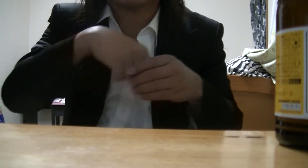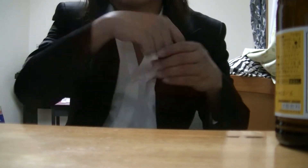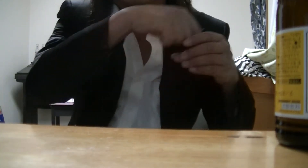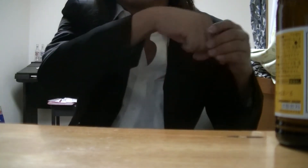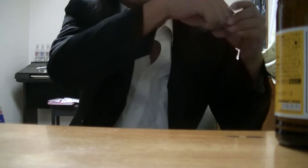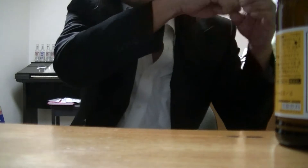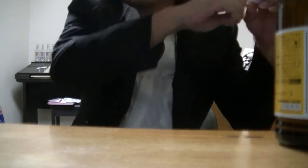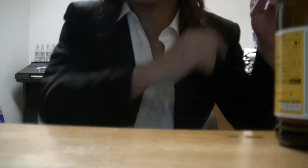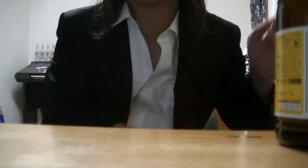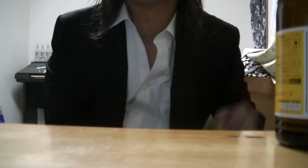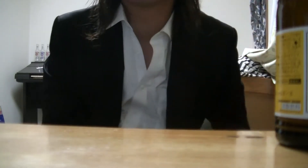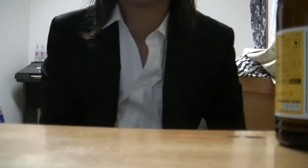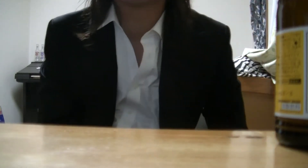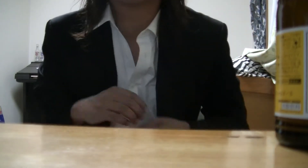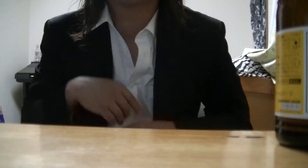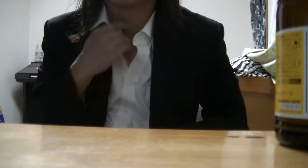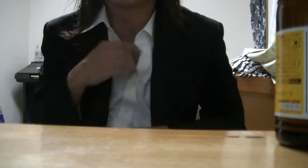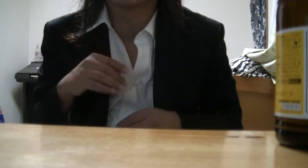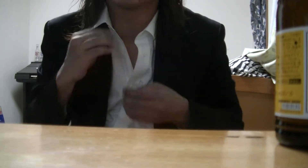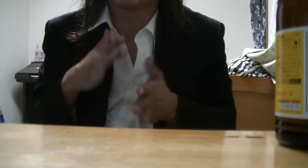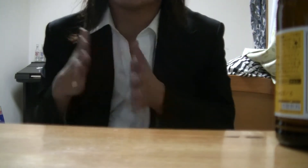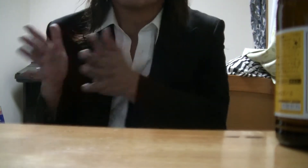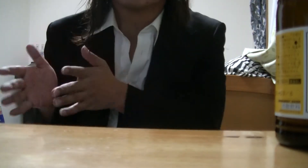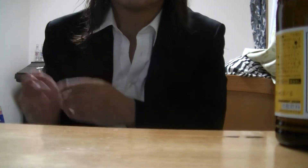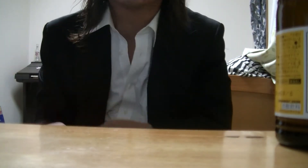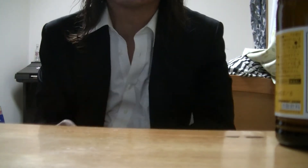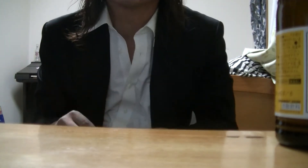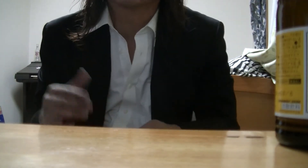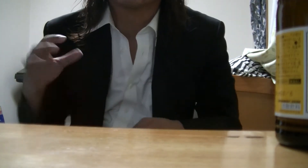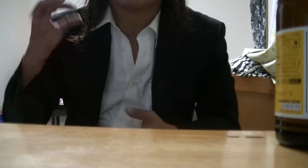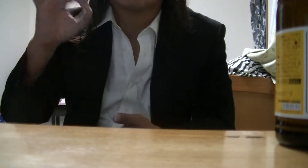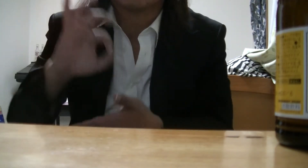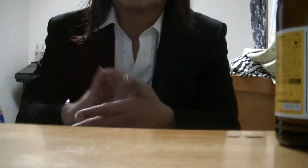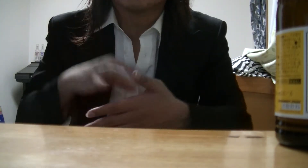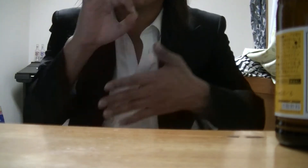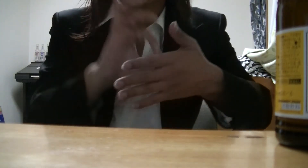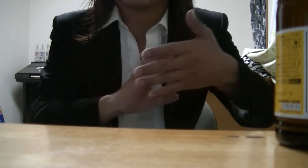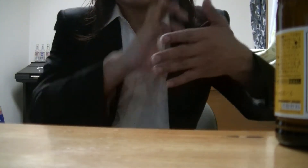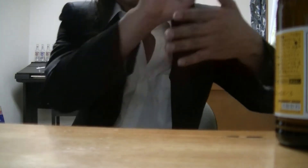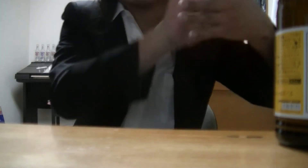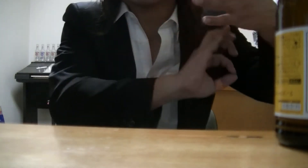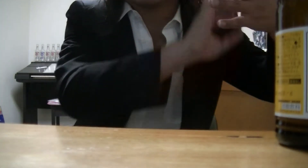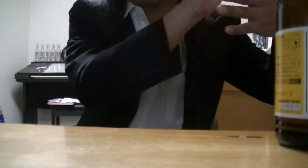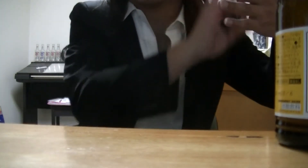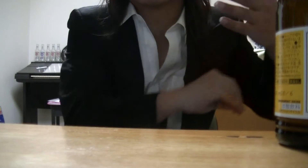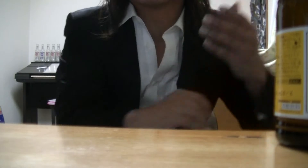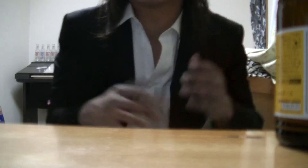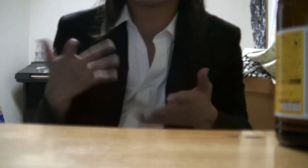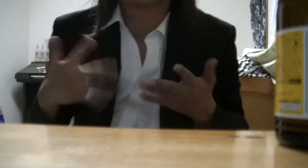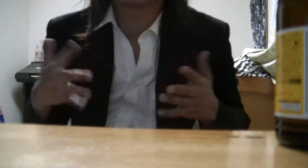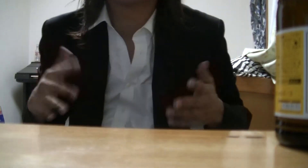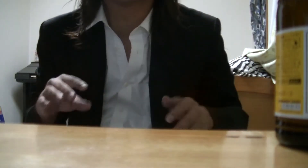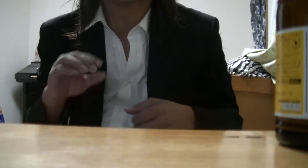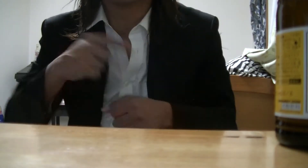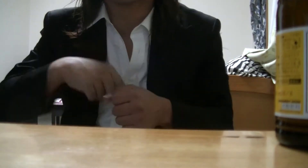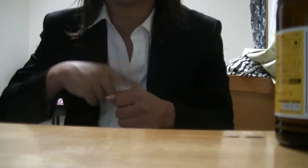とそれが正しいかどうか別にして、どんどん課金されるんで、そういう不確かだけどもクリックされる可能性のある嘘の情